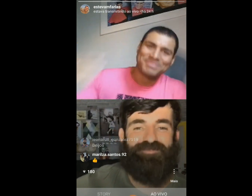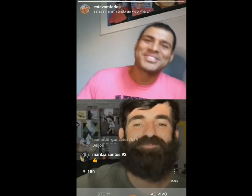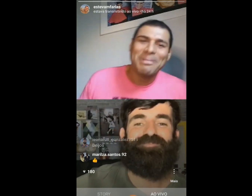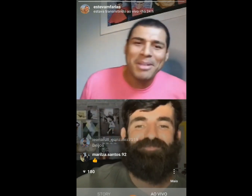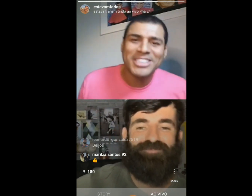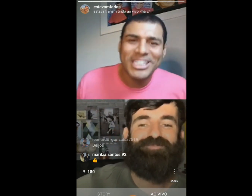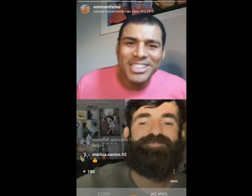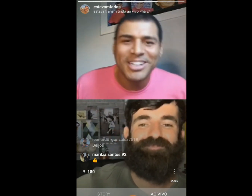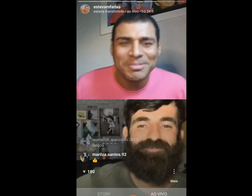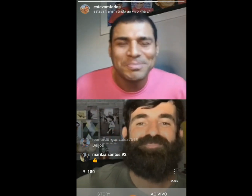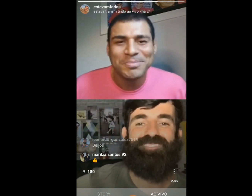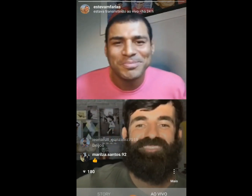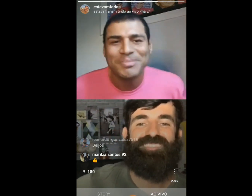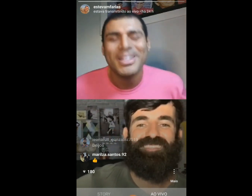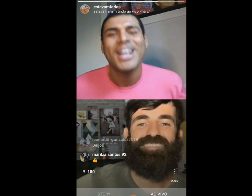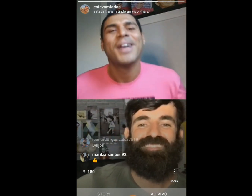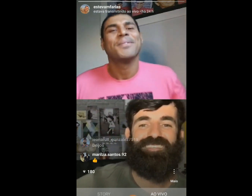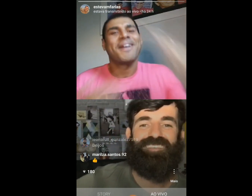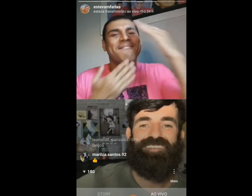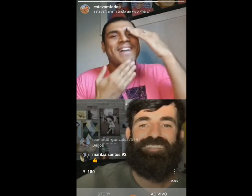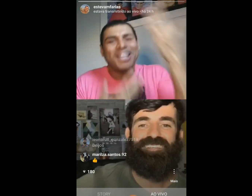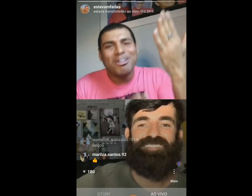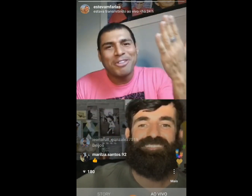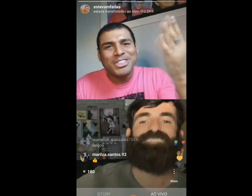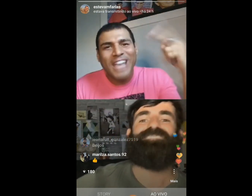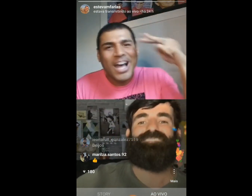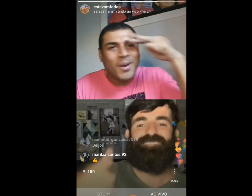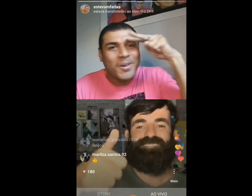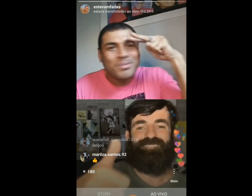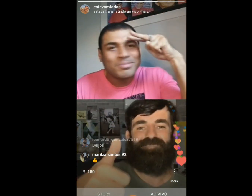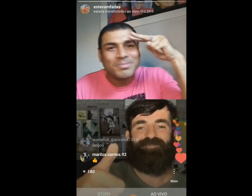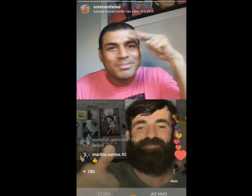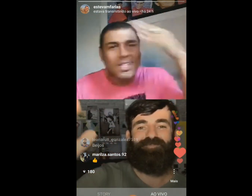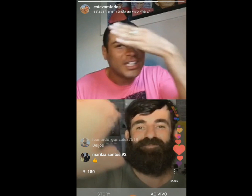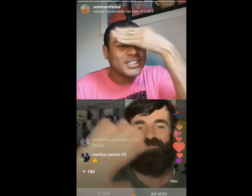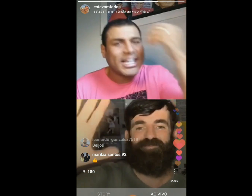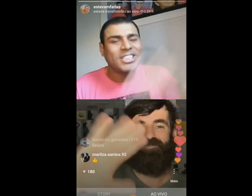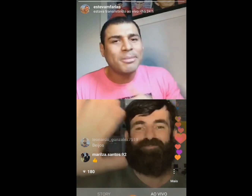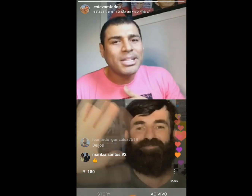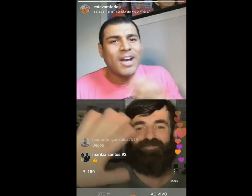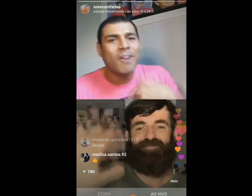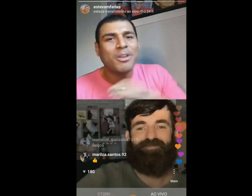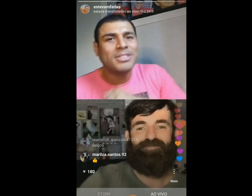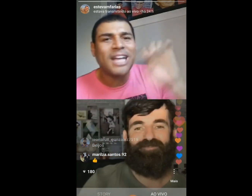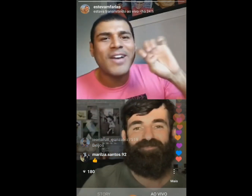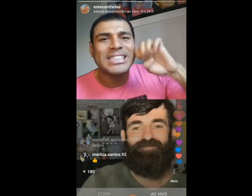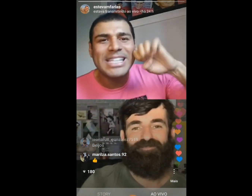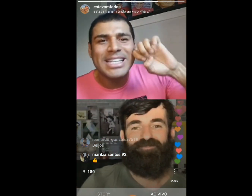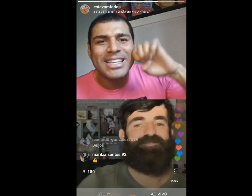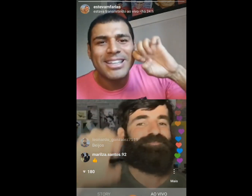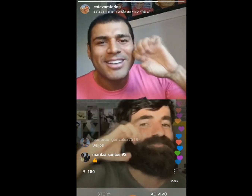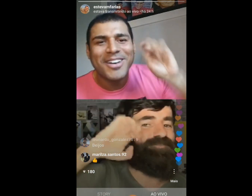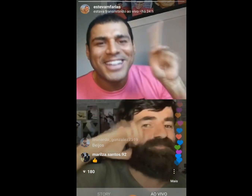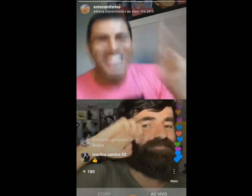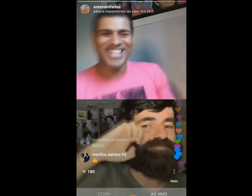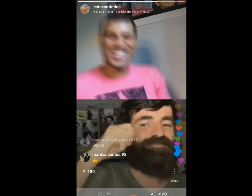Muita gente aí, ó. Valeu, viu, Thiago? Ok, Não tchau. esquece não, meu sinal é esse daqui, ok?